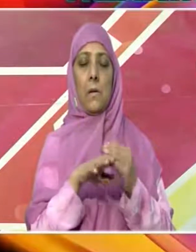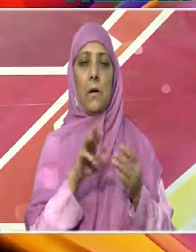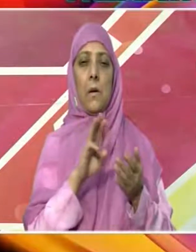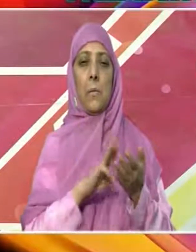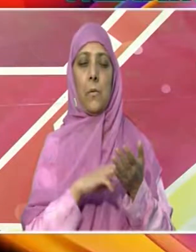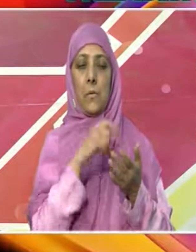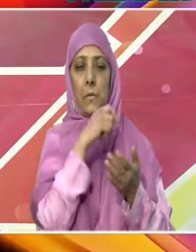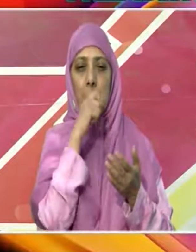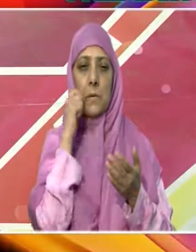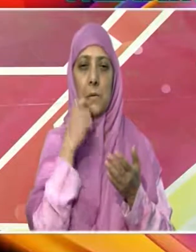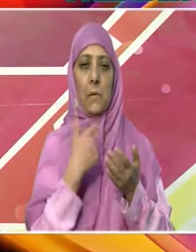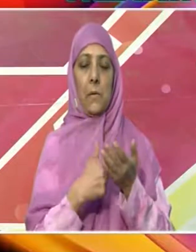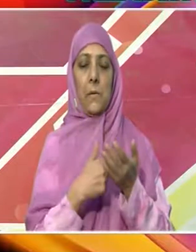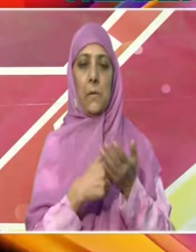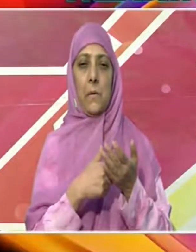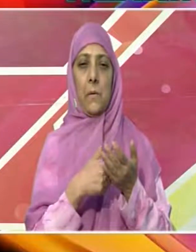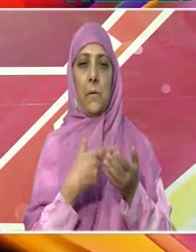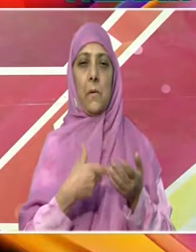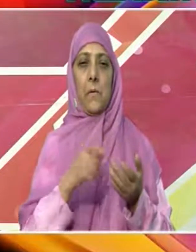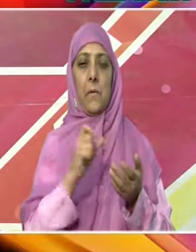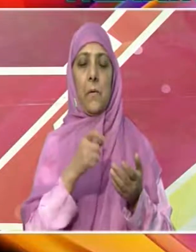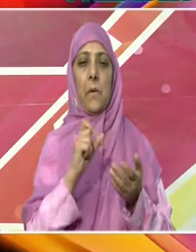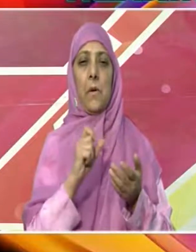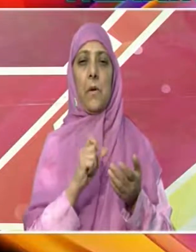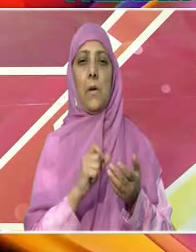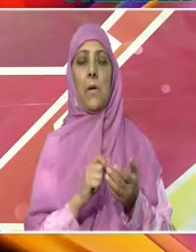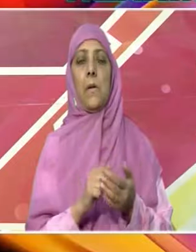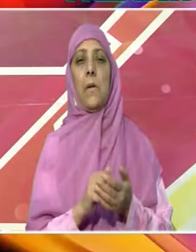टी अमले पर फायरिंग की